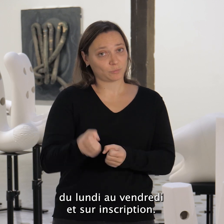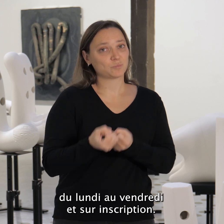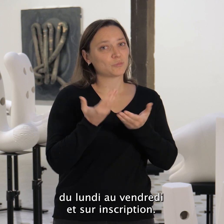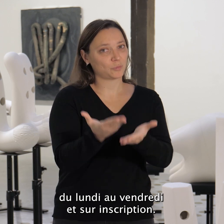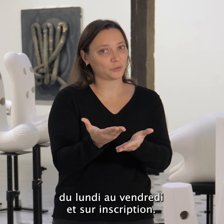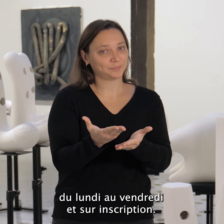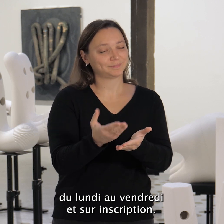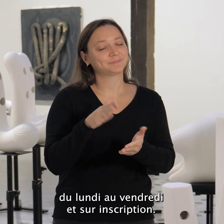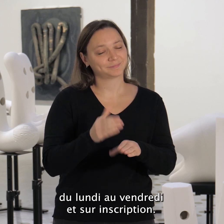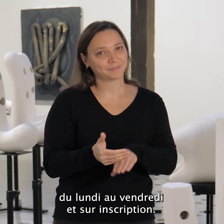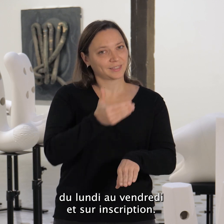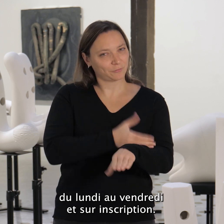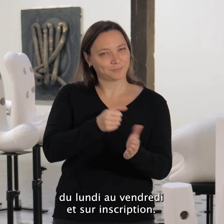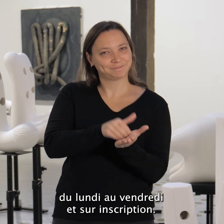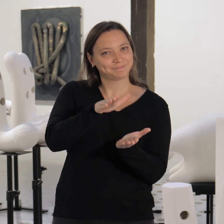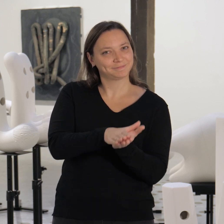et sur inscription.